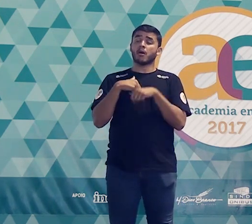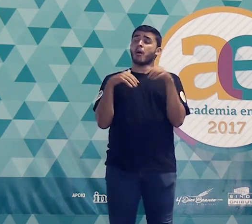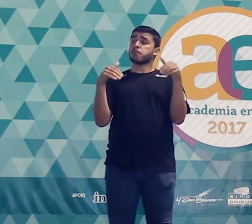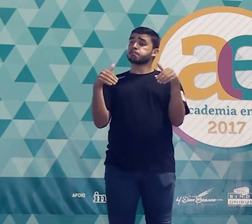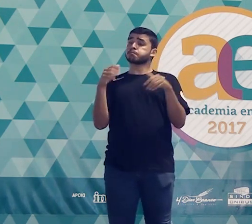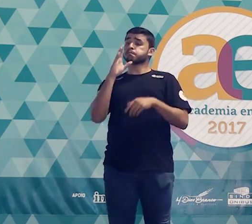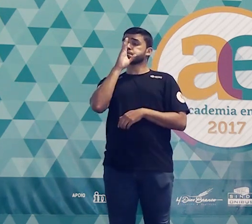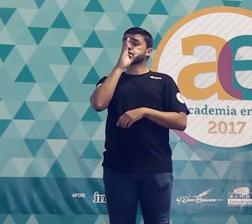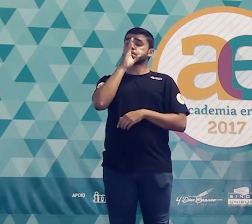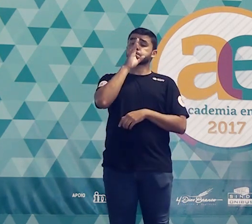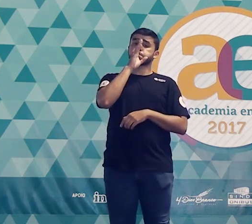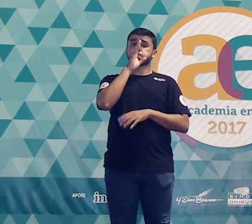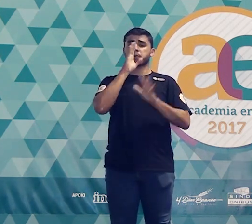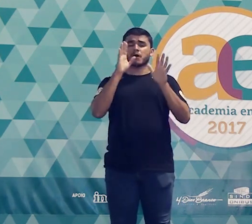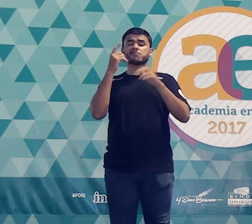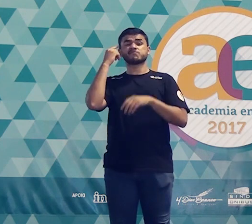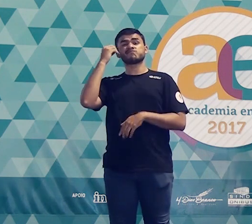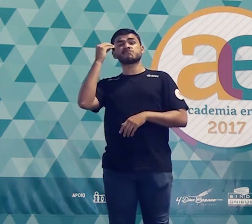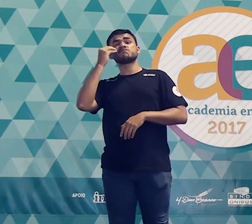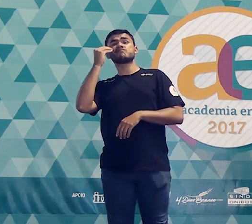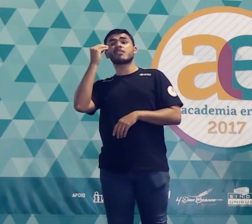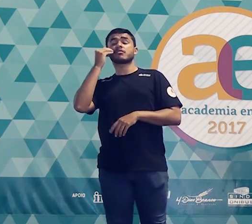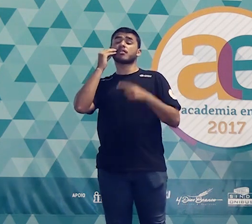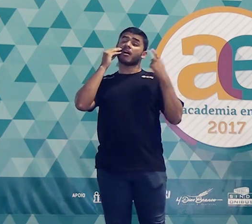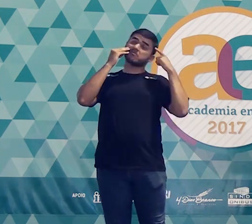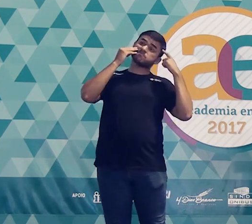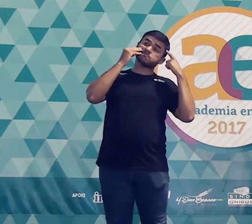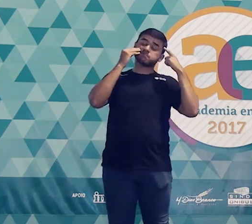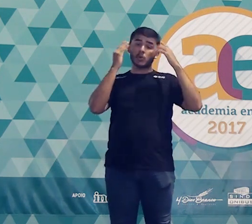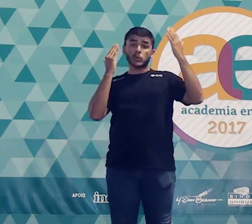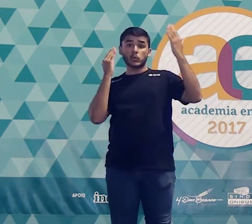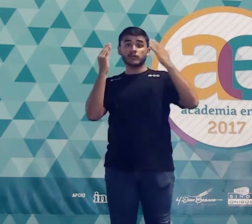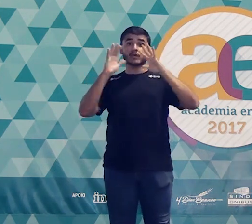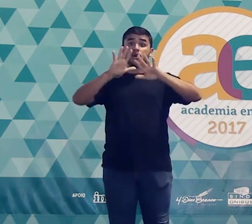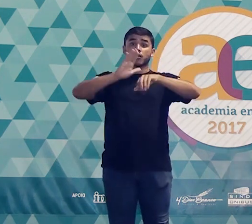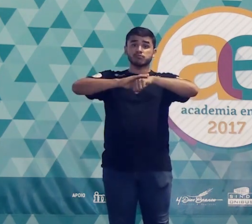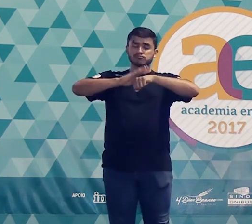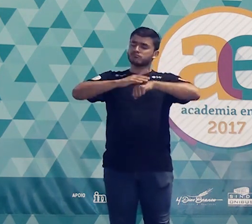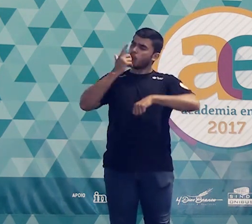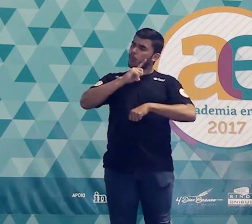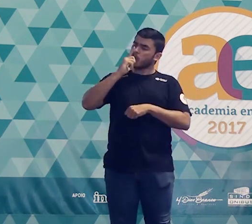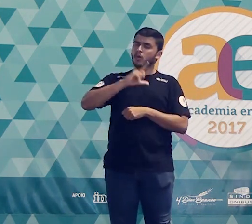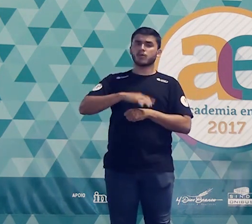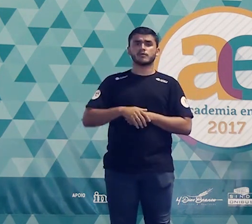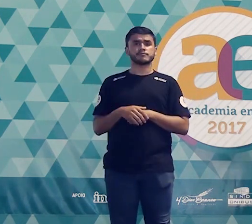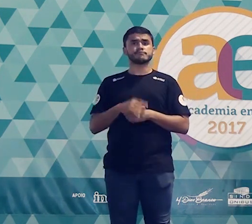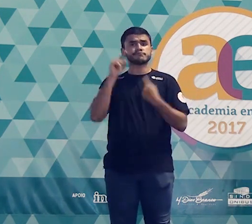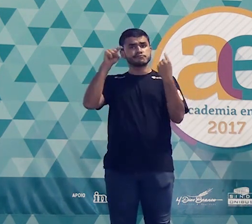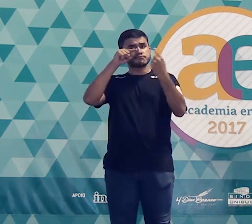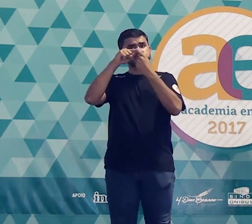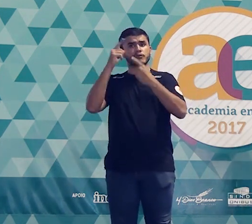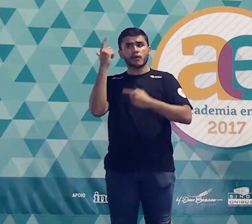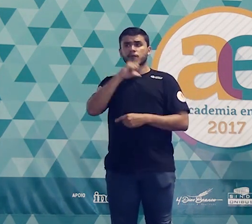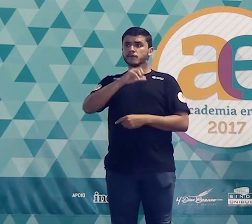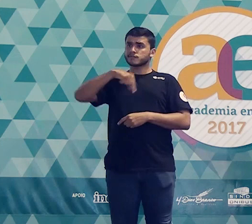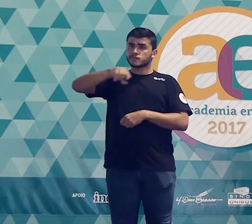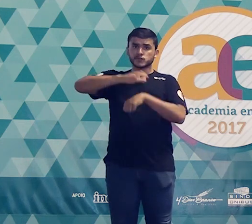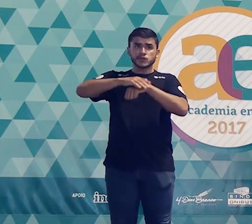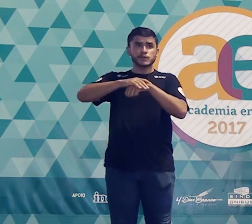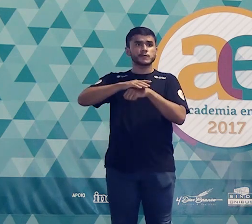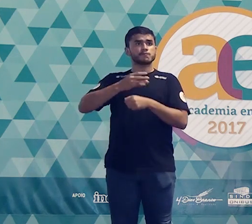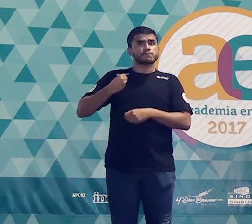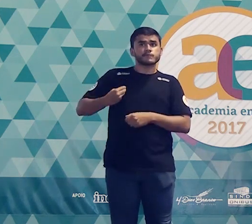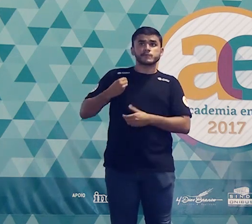acomoda, a gente fala assim, eu vou tentar, né? Então, por exemplo, a gente estava conversando aqui atrás e a gente estava falando, vocês são